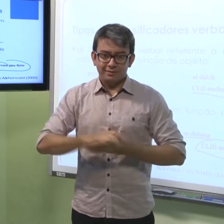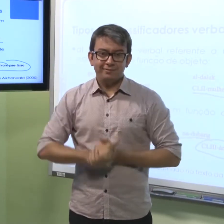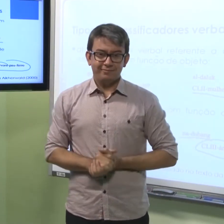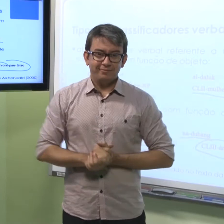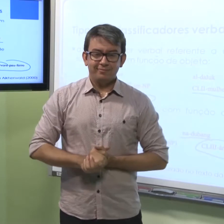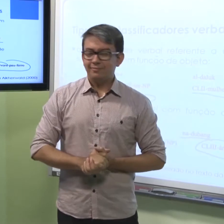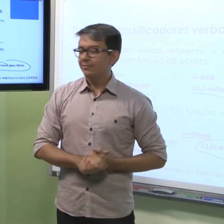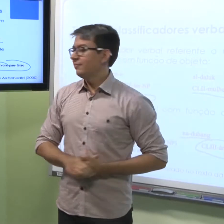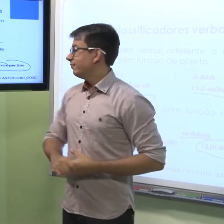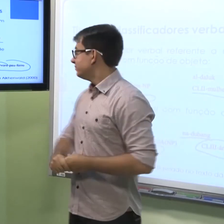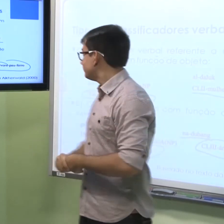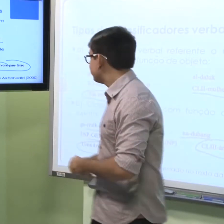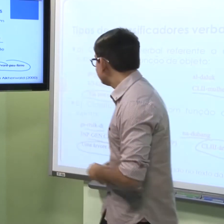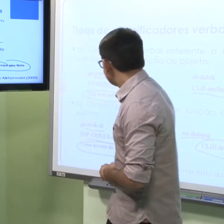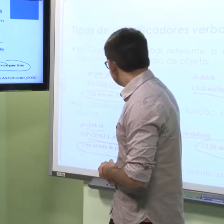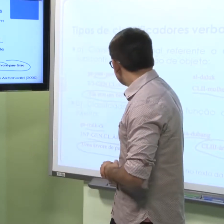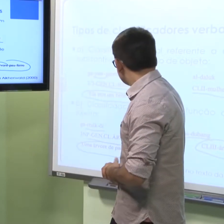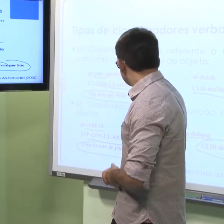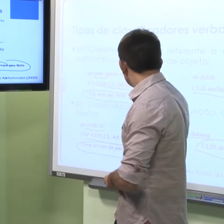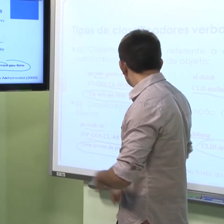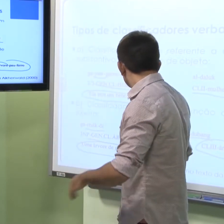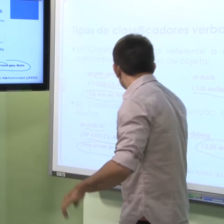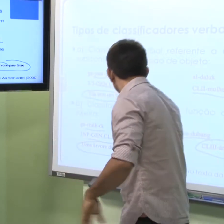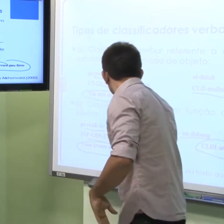diferente? Então, é o costume lá da língua deles.